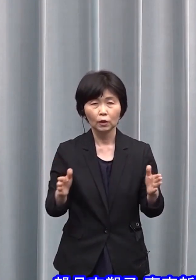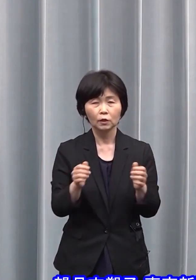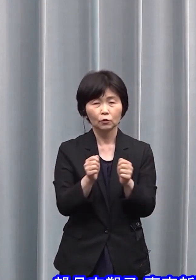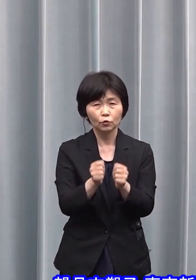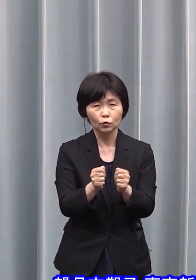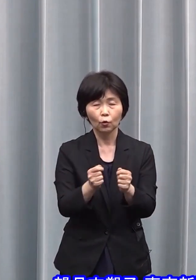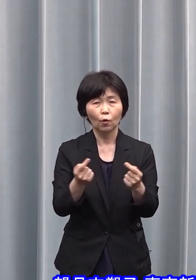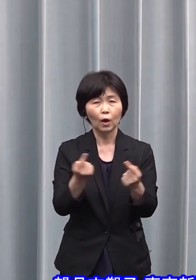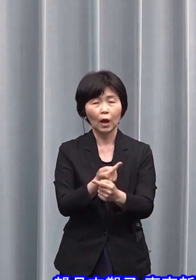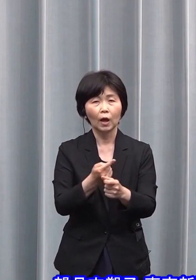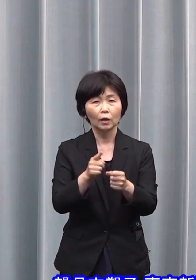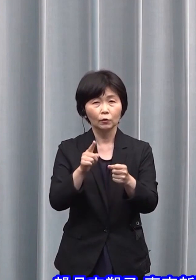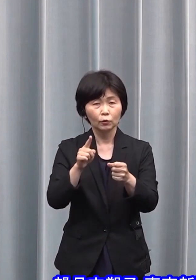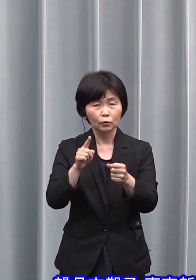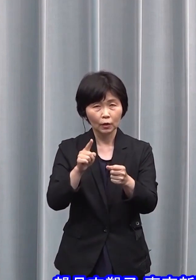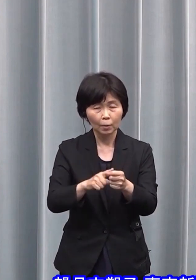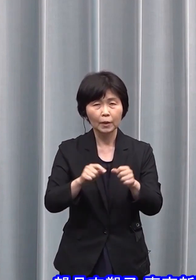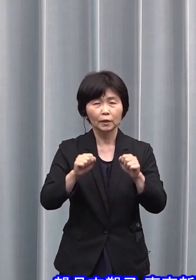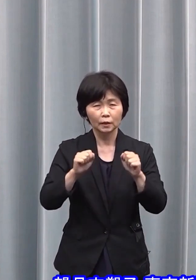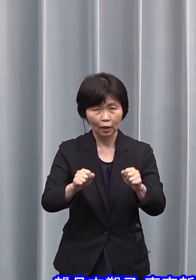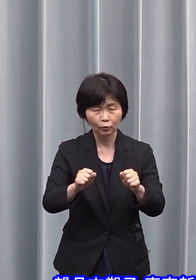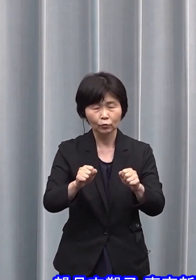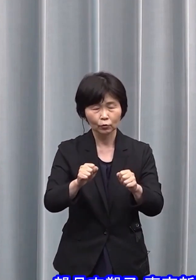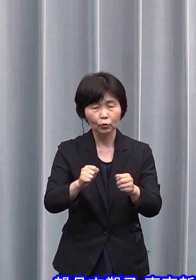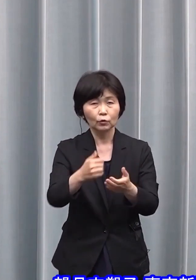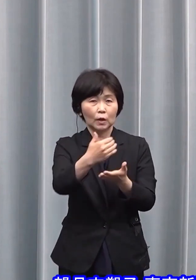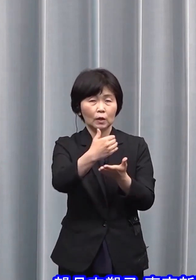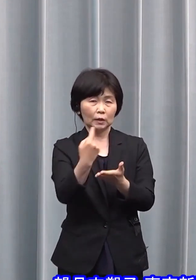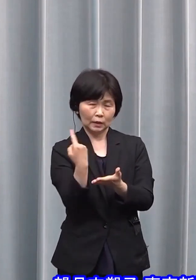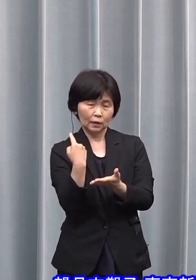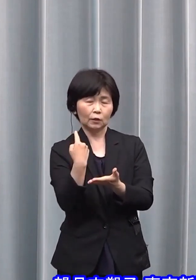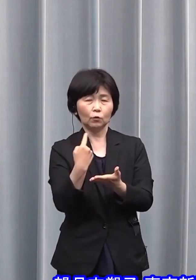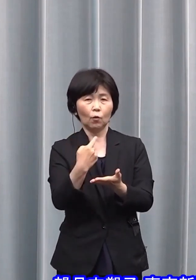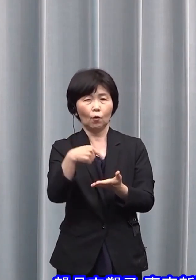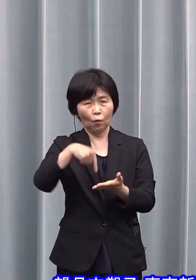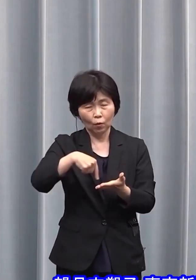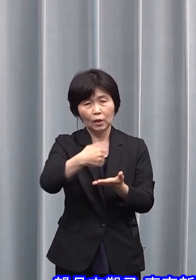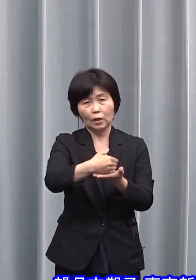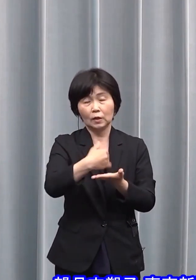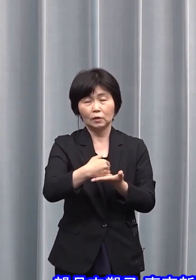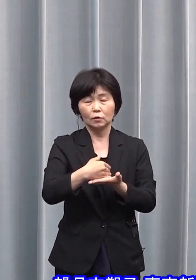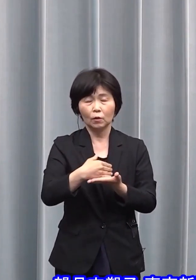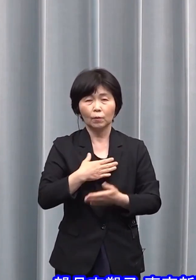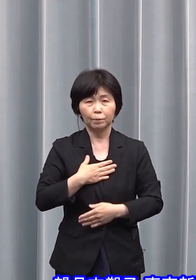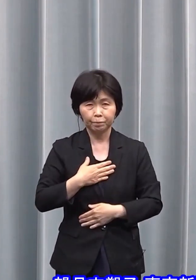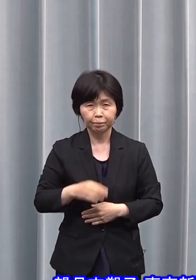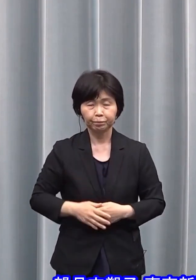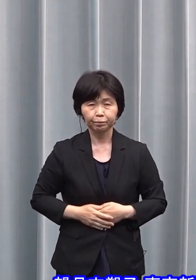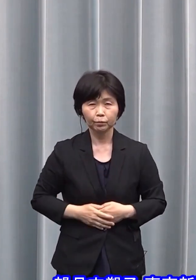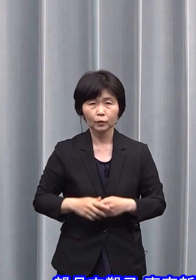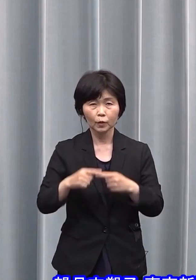を昨日再三、官房長官されてました。でこの点なんですけれど、実は入管法が